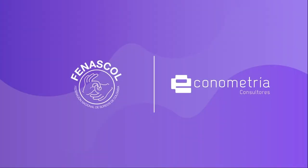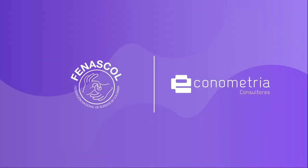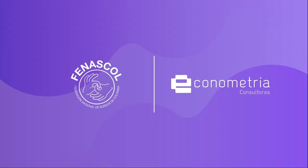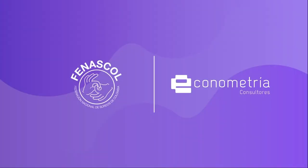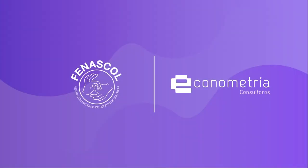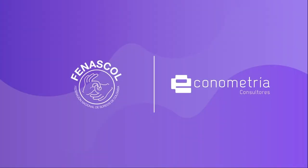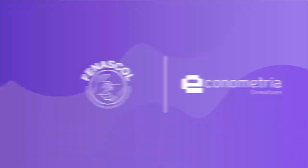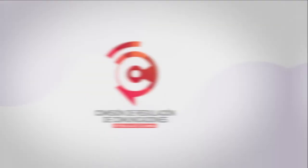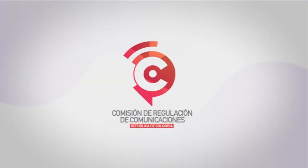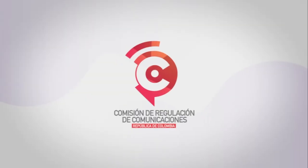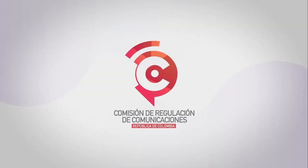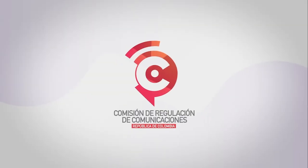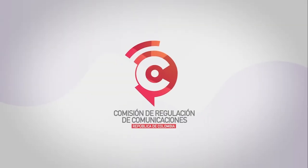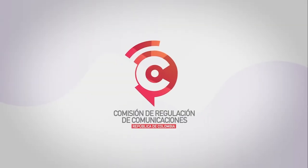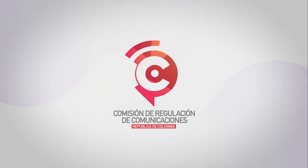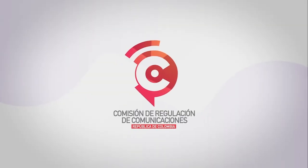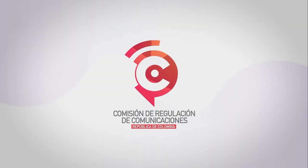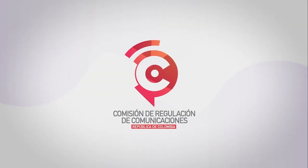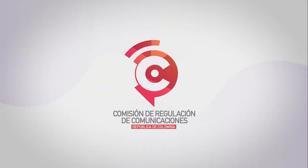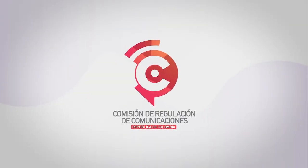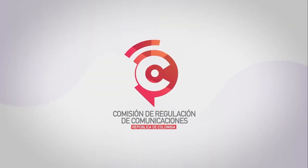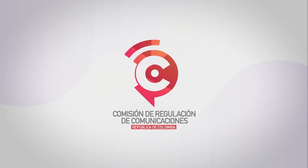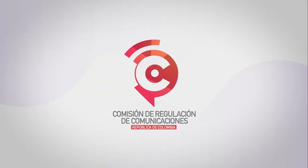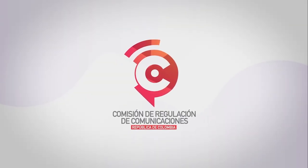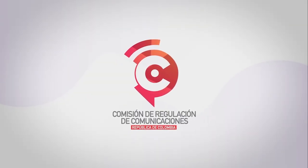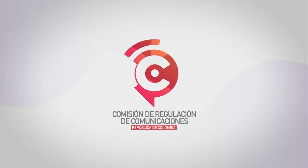Gracias ver el video.